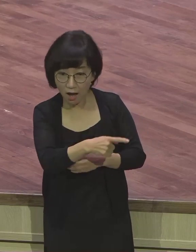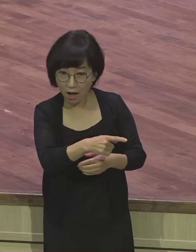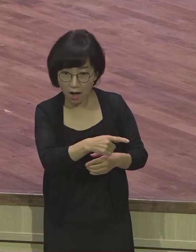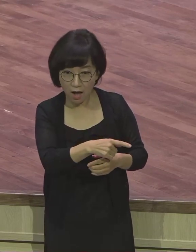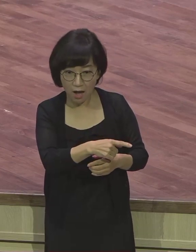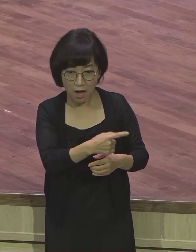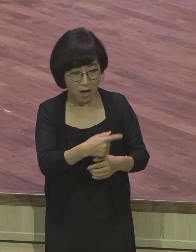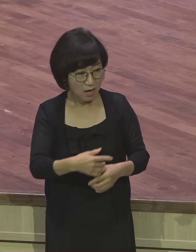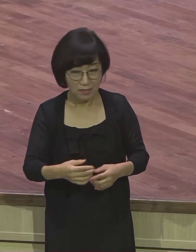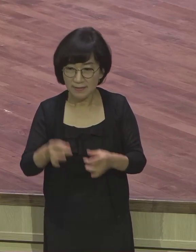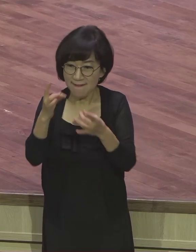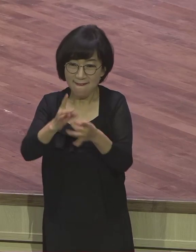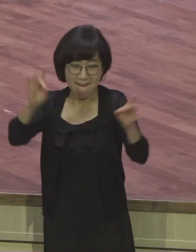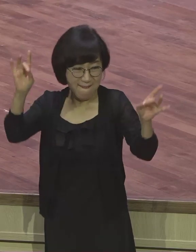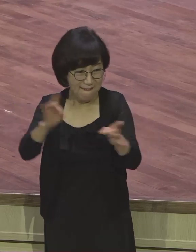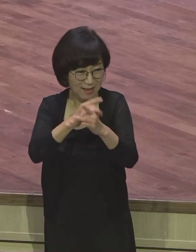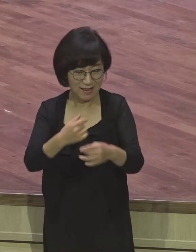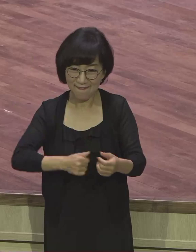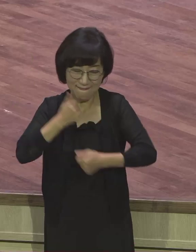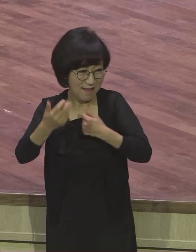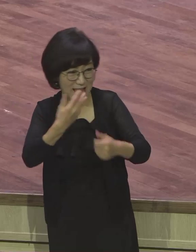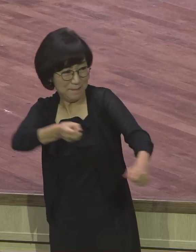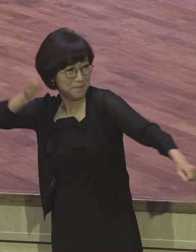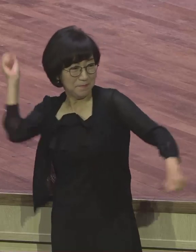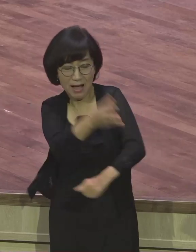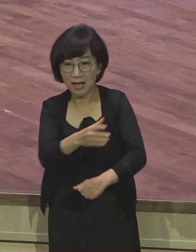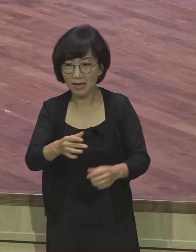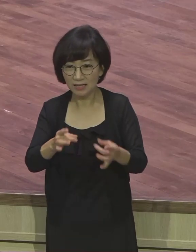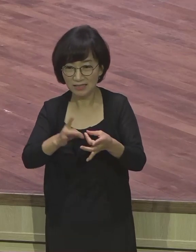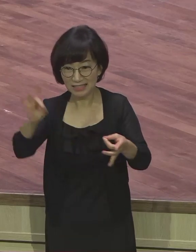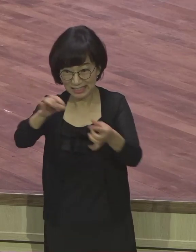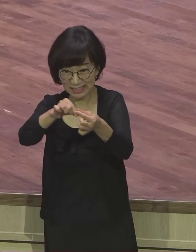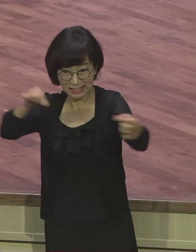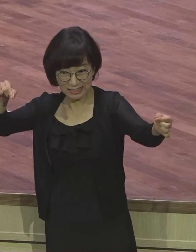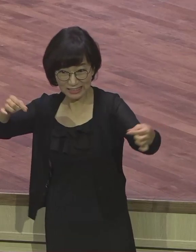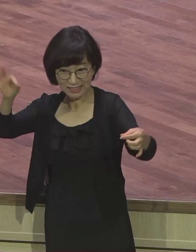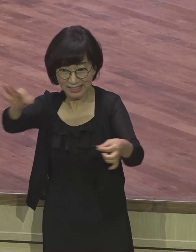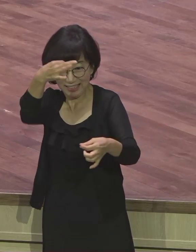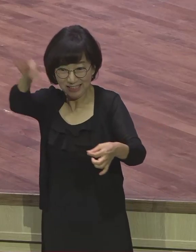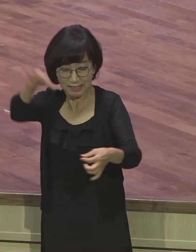막 딴짓한다고 팍 하는 거 그러지 마라.